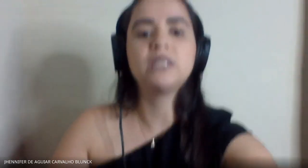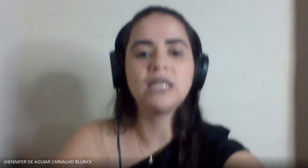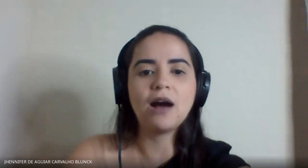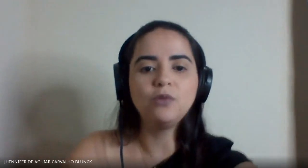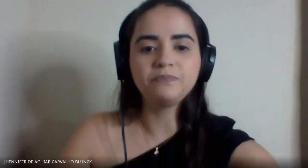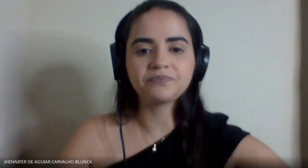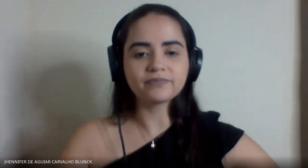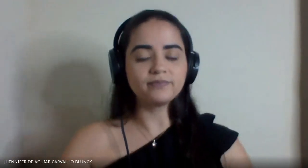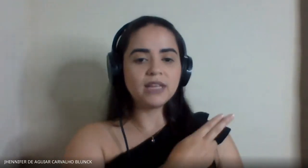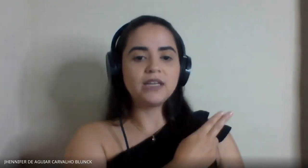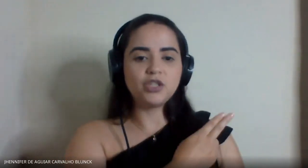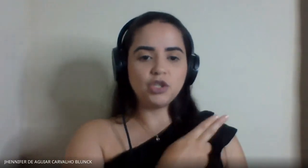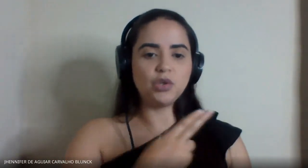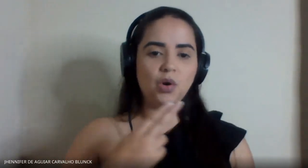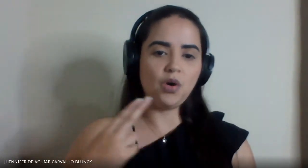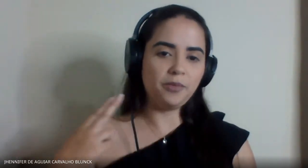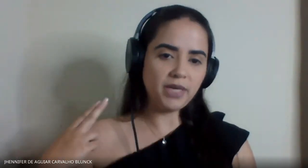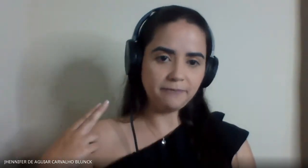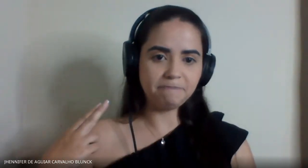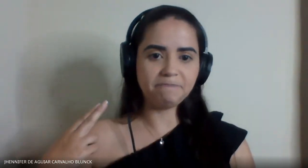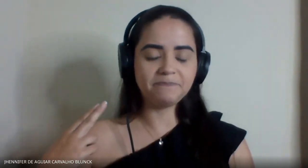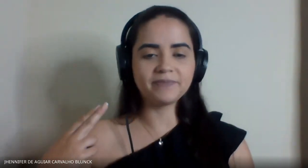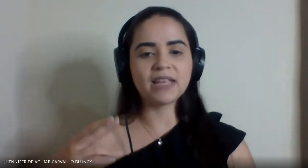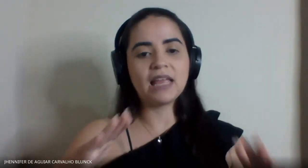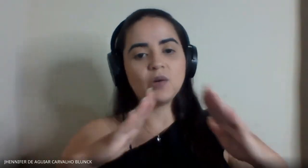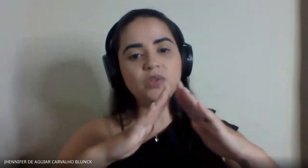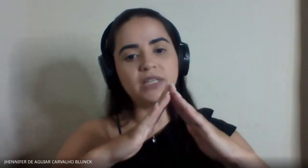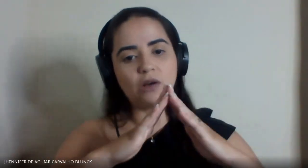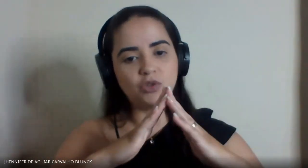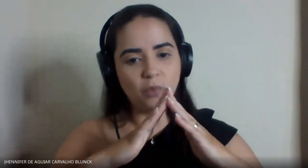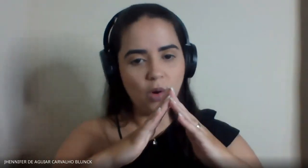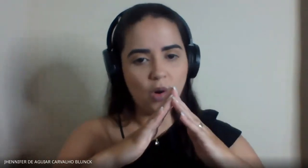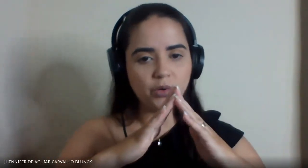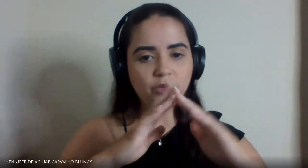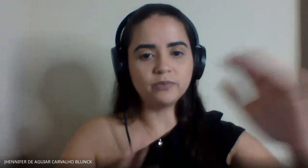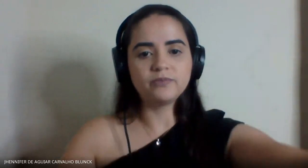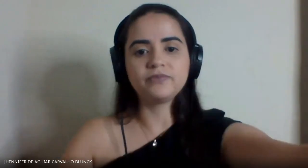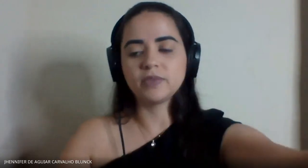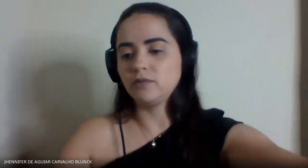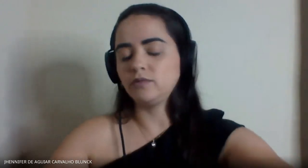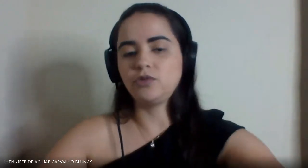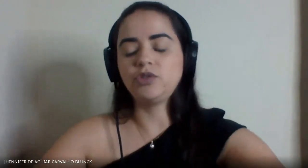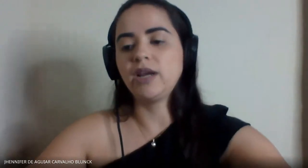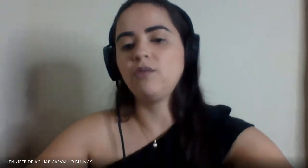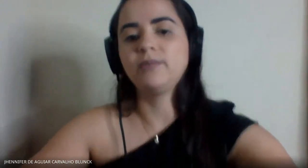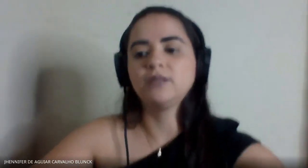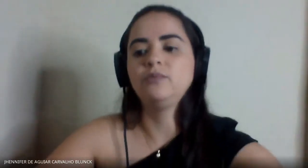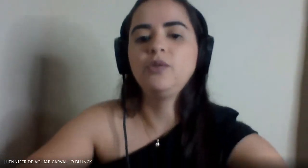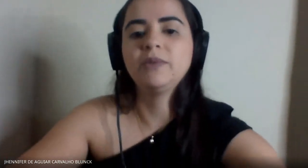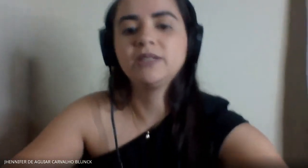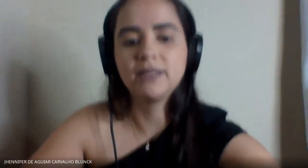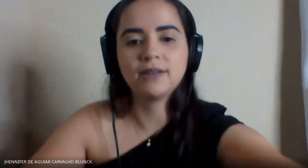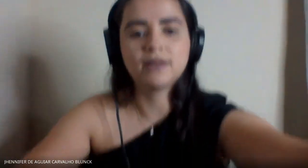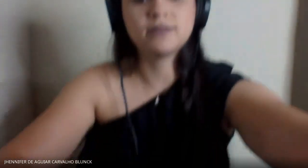o sinal de nome, o sinal de moro. Vou chegar o computador